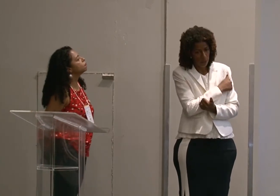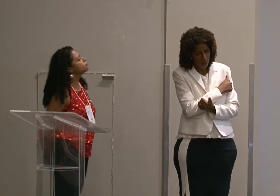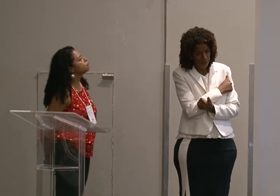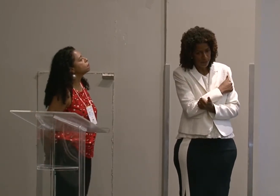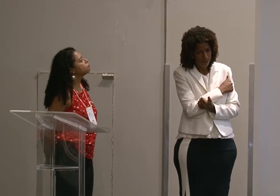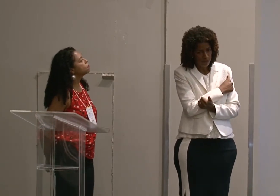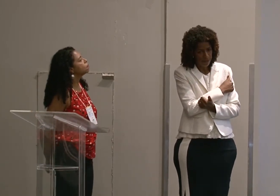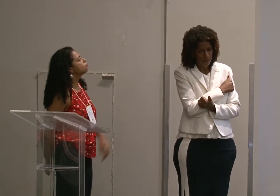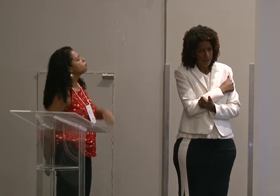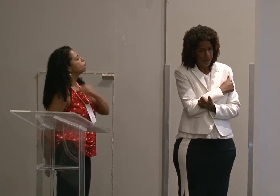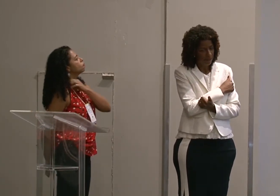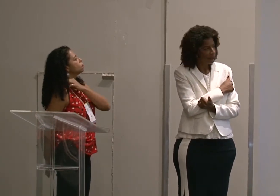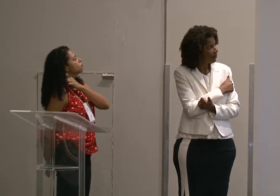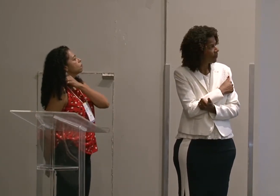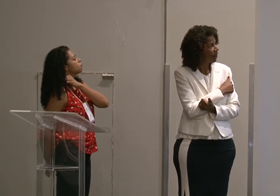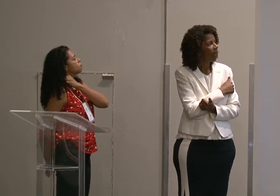Eles apoiavam os alunos.